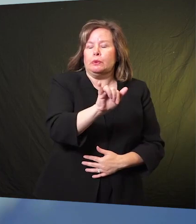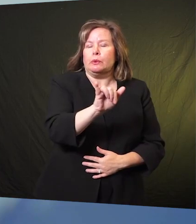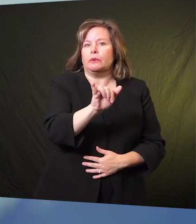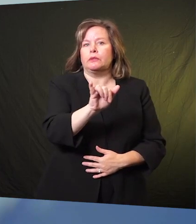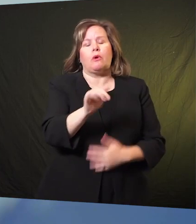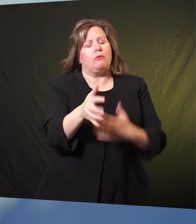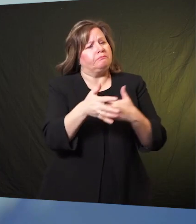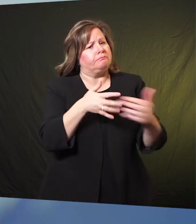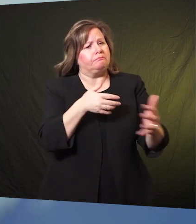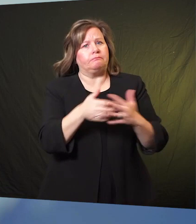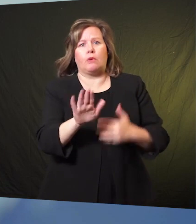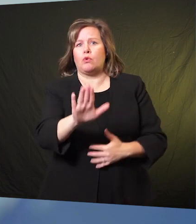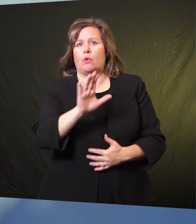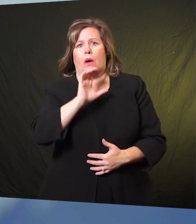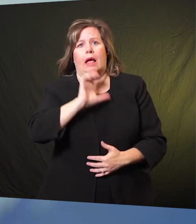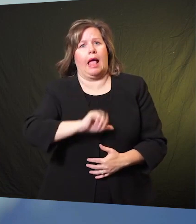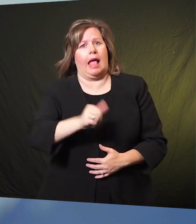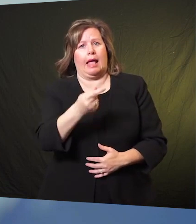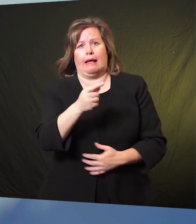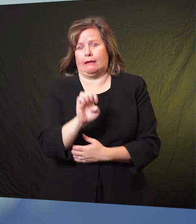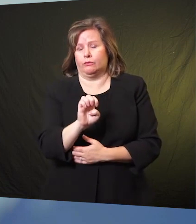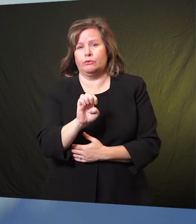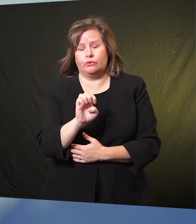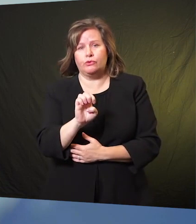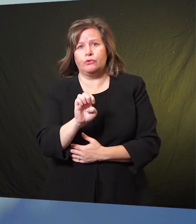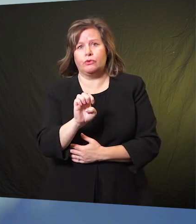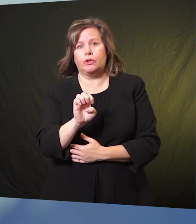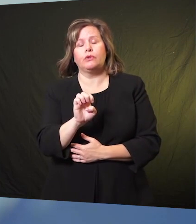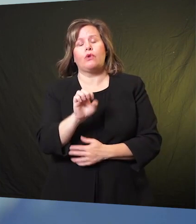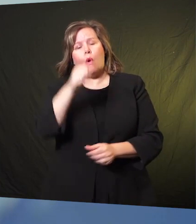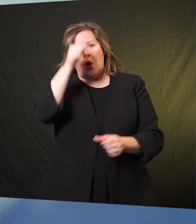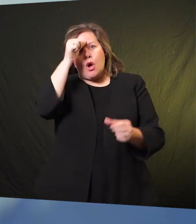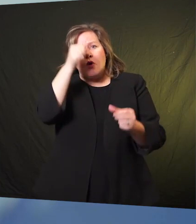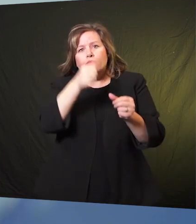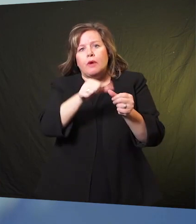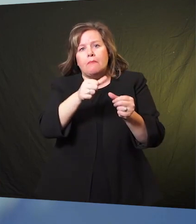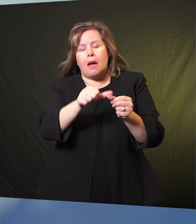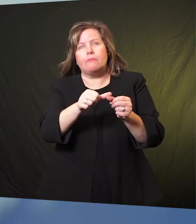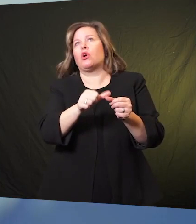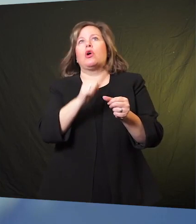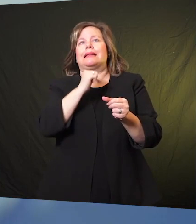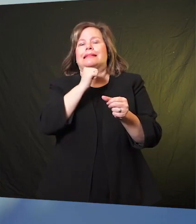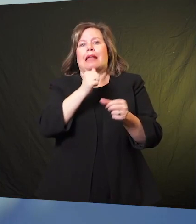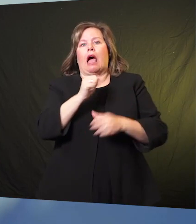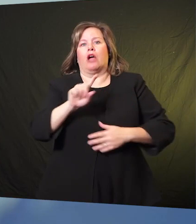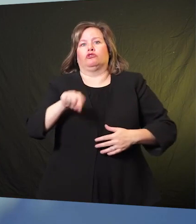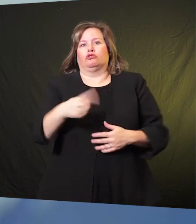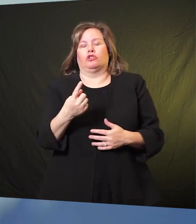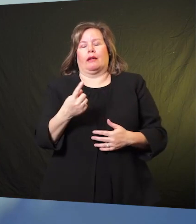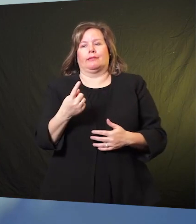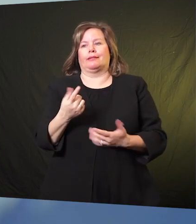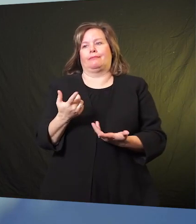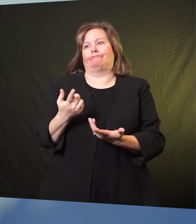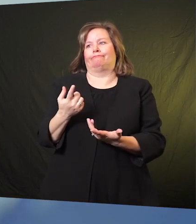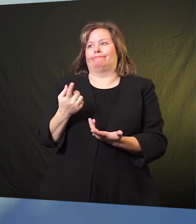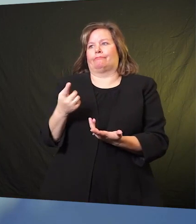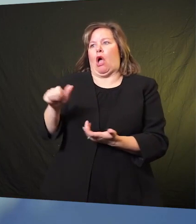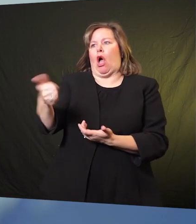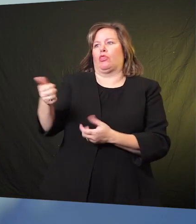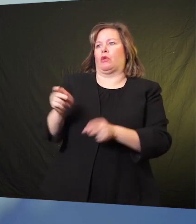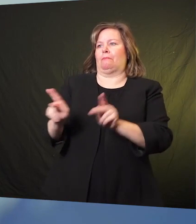se ven afectados tenemos personas en todos los grupos de edad que están sufriendo con kobe 19 en la actualidad